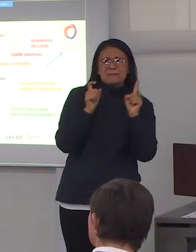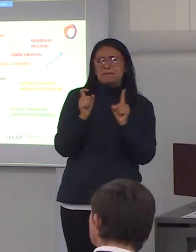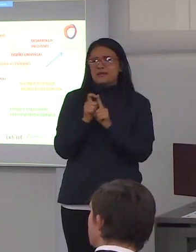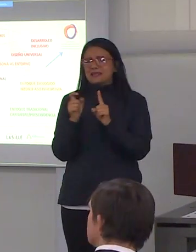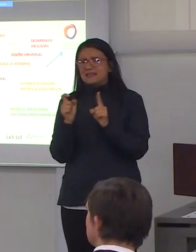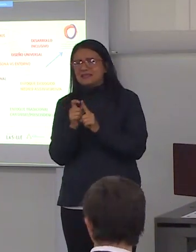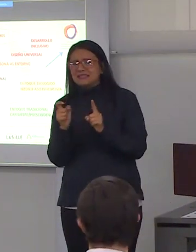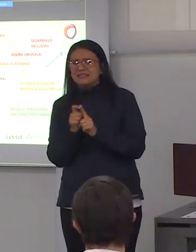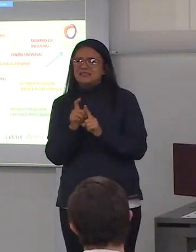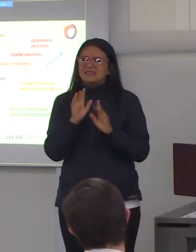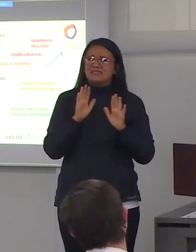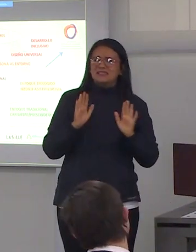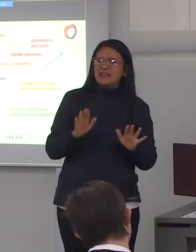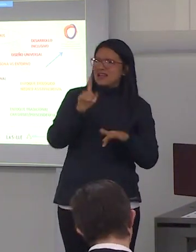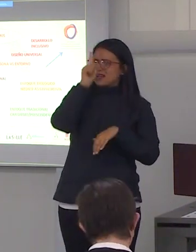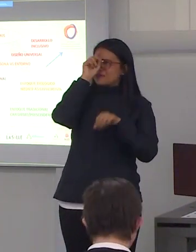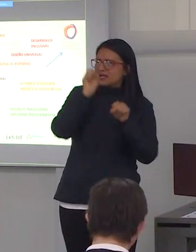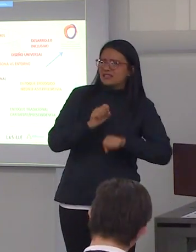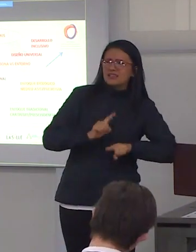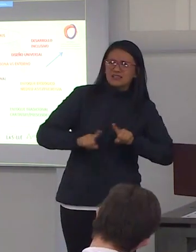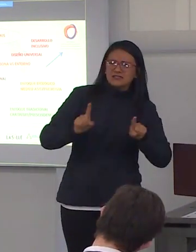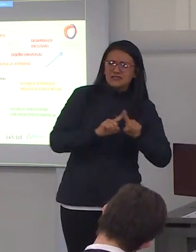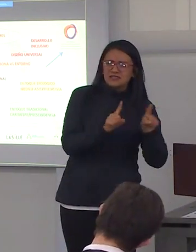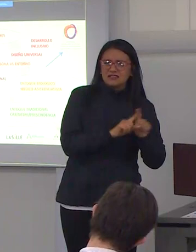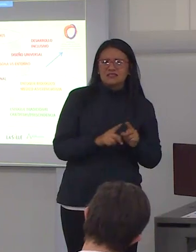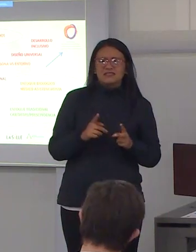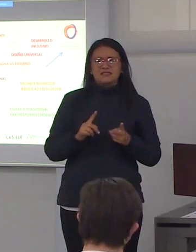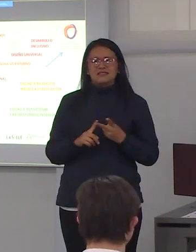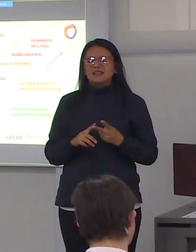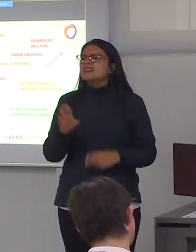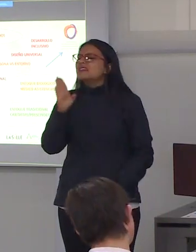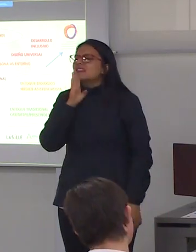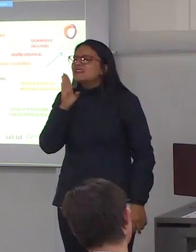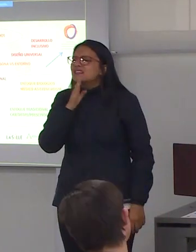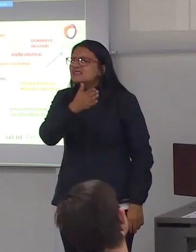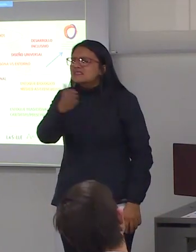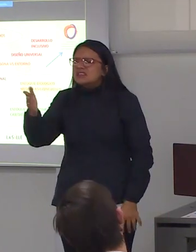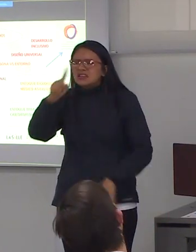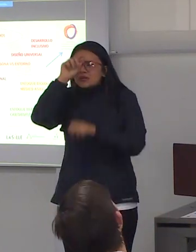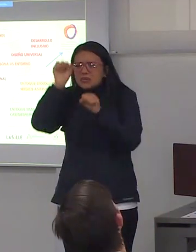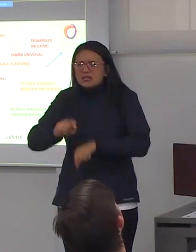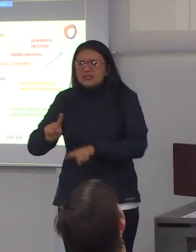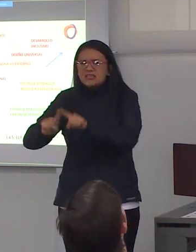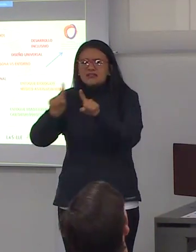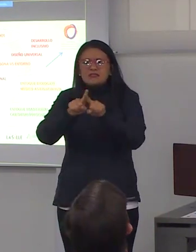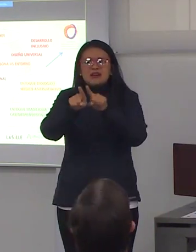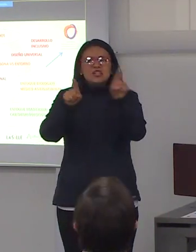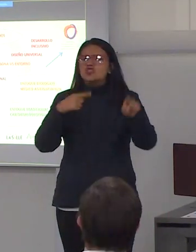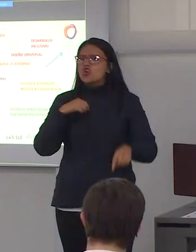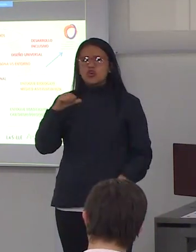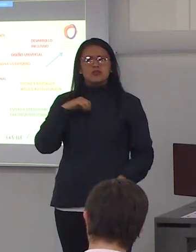decir estamos hablando de capacidades diferentes dígame quien no tiene capacidades diferentes aquí